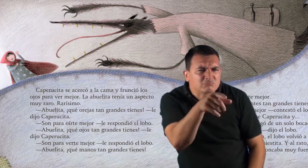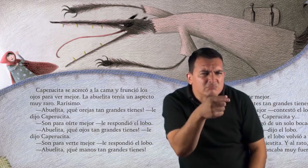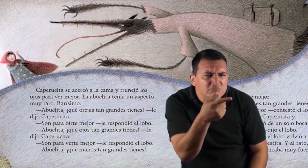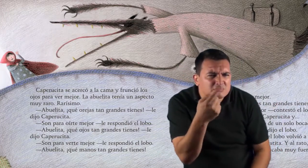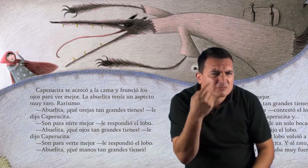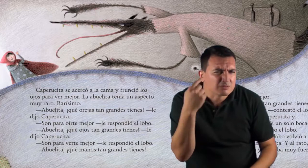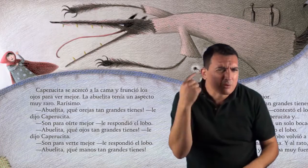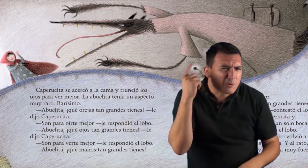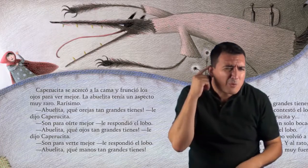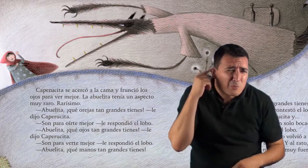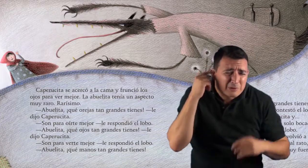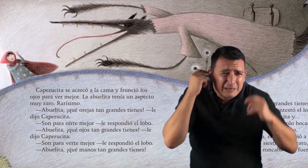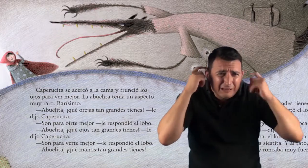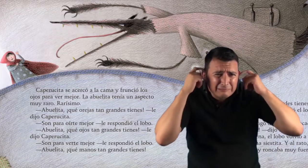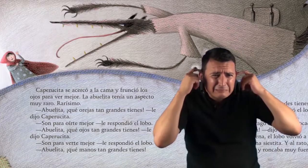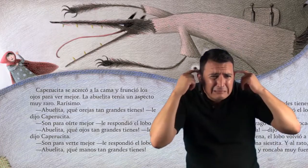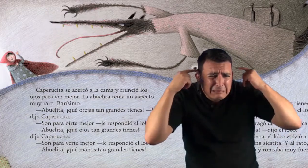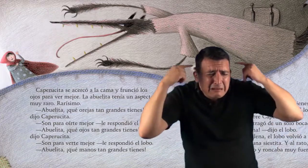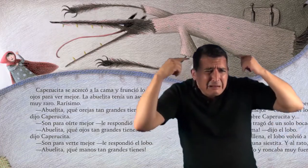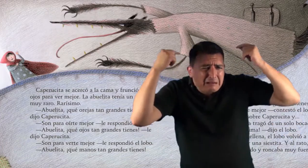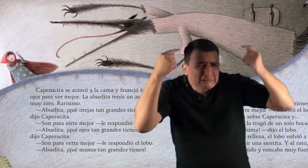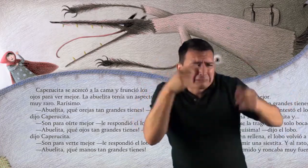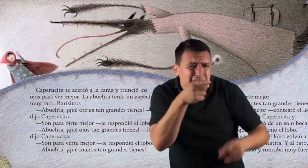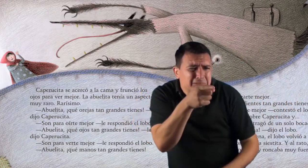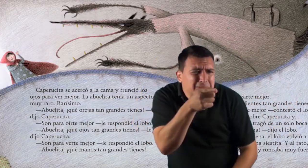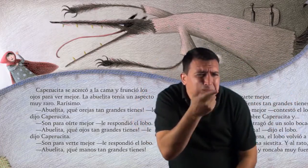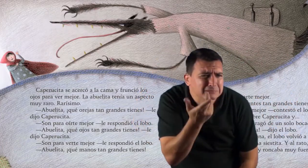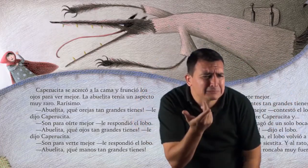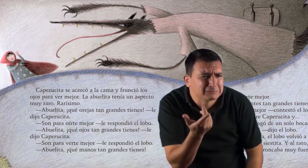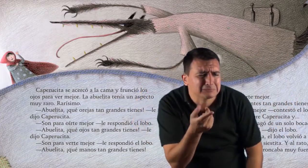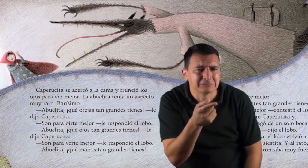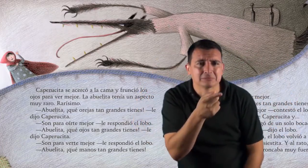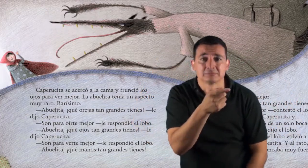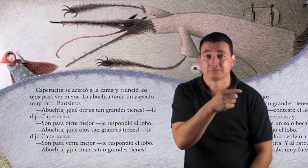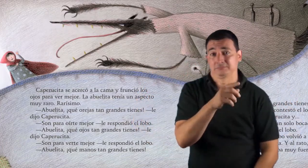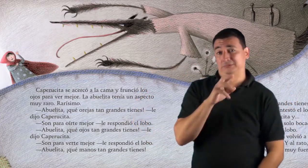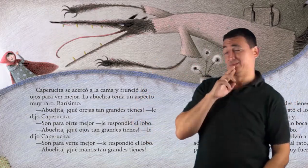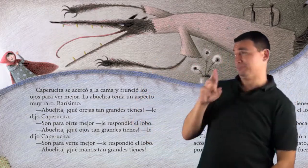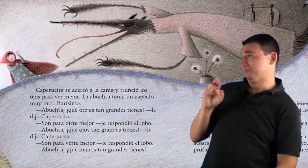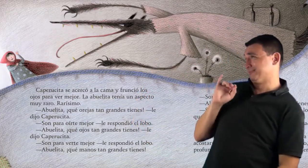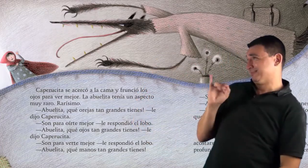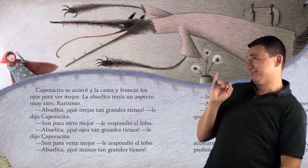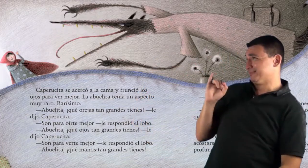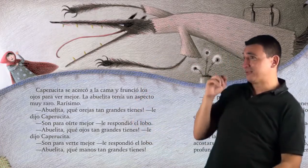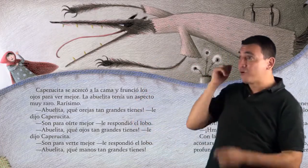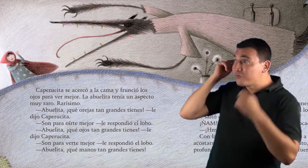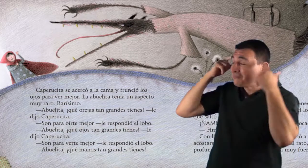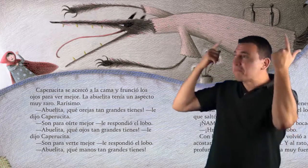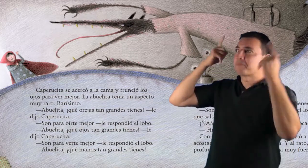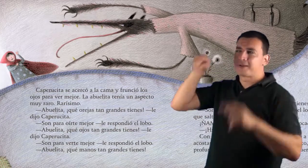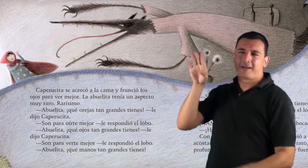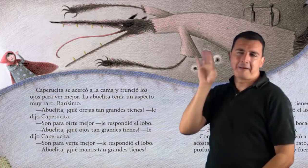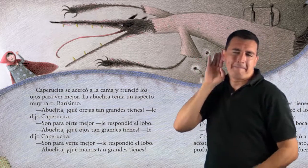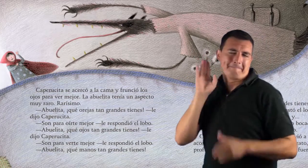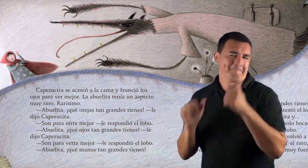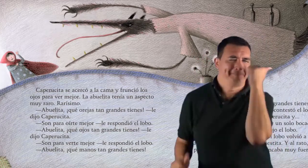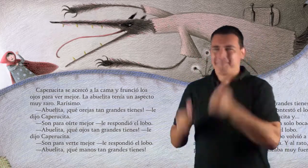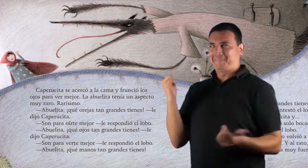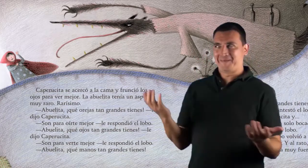Abuelita, ¿qué orejas tan grandes tienes? Le dijo Caperucita. Son para oírte mejor, le respondió el